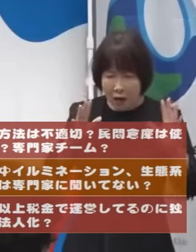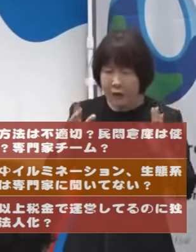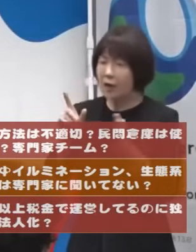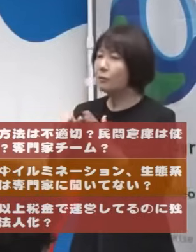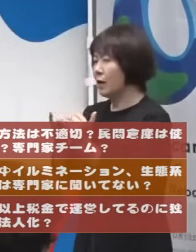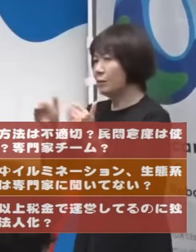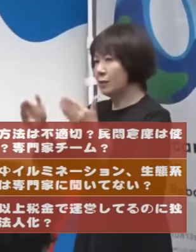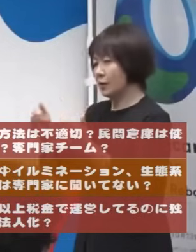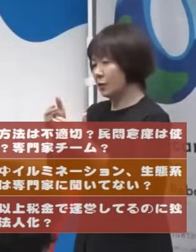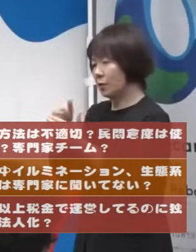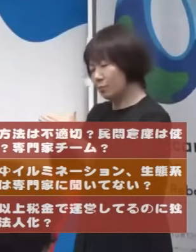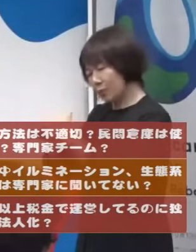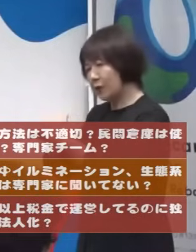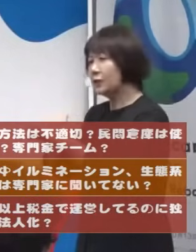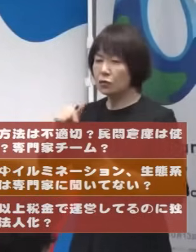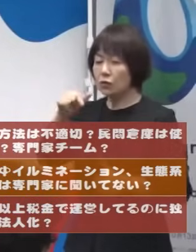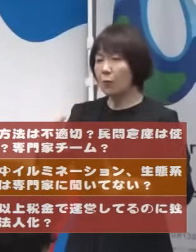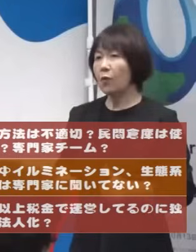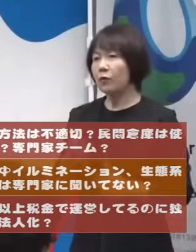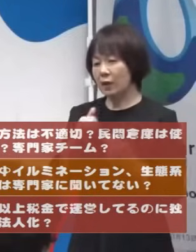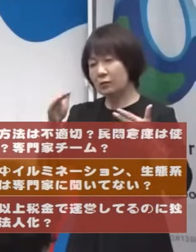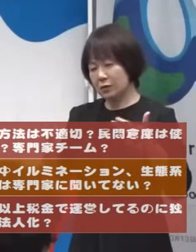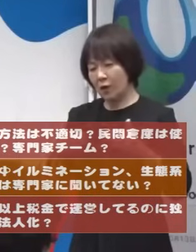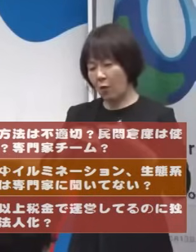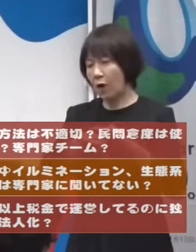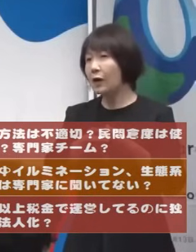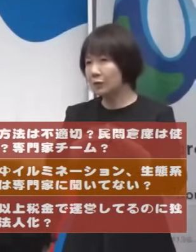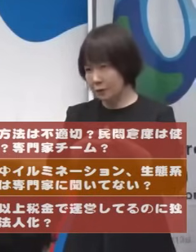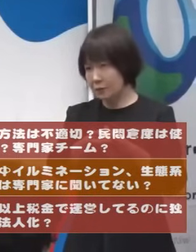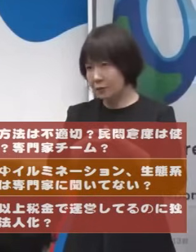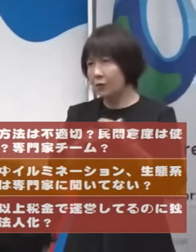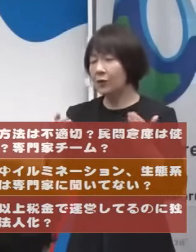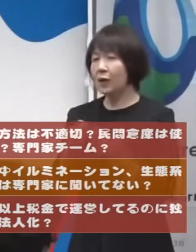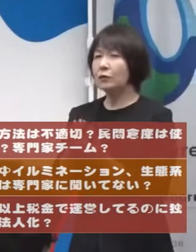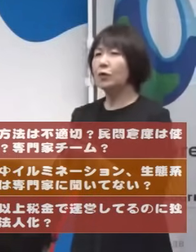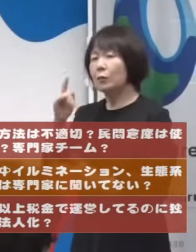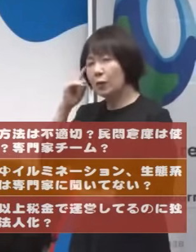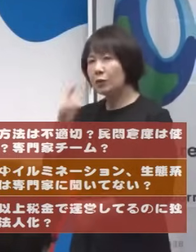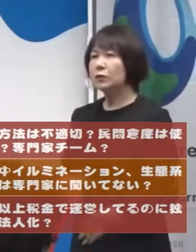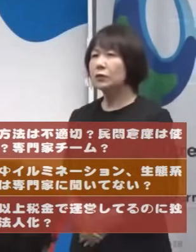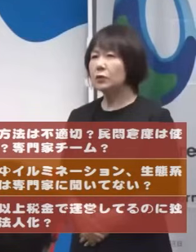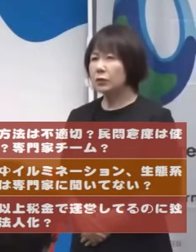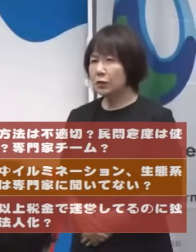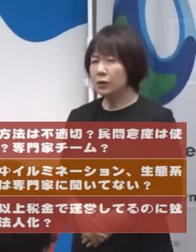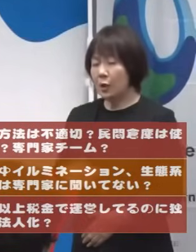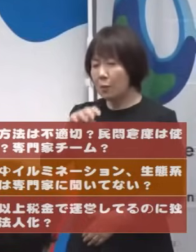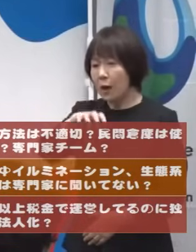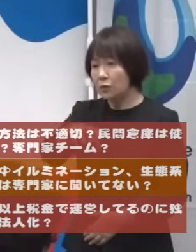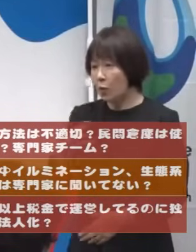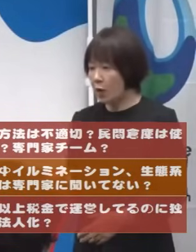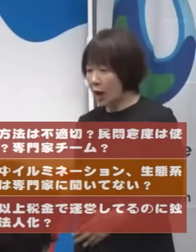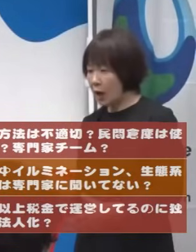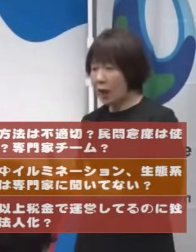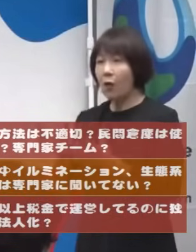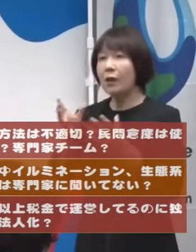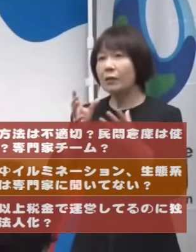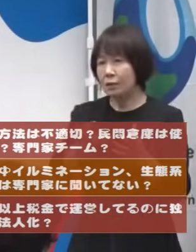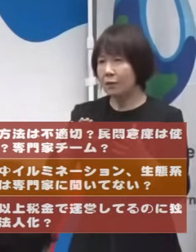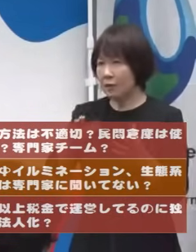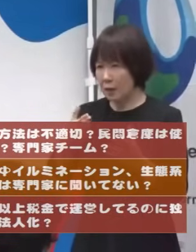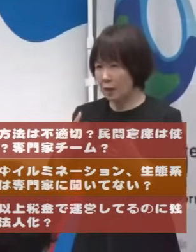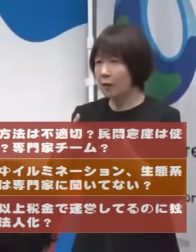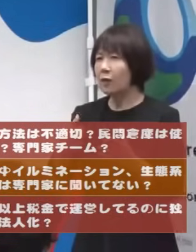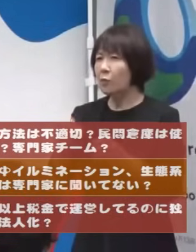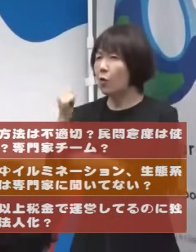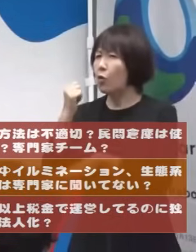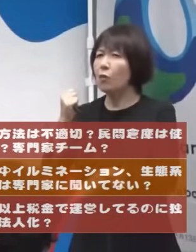あり得るかもしれませんが、まずは浮遊施設での保管をするということになると思います。でもその保管場所が変わったとしても、やはりなんていうかな、その